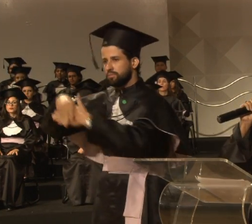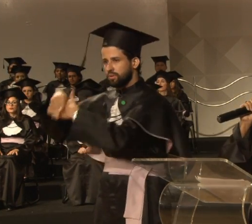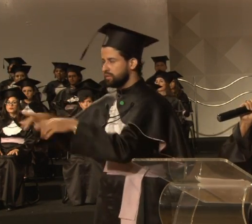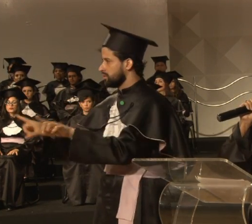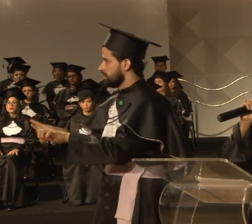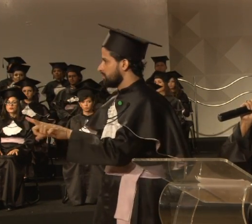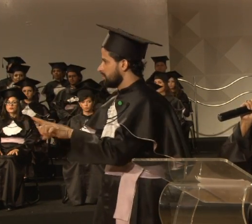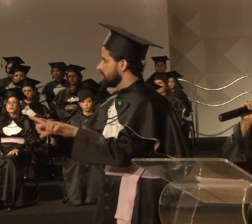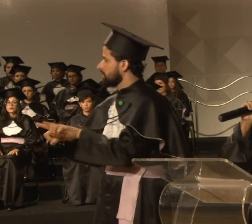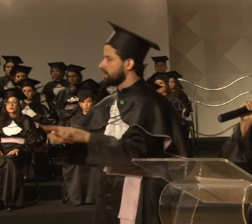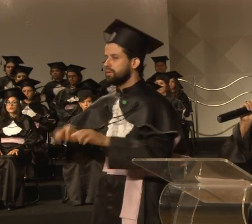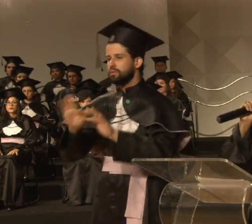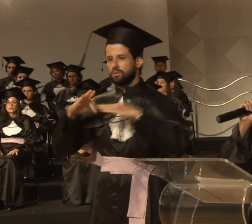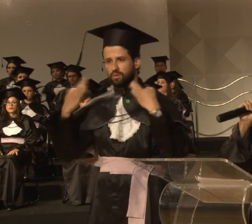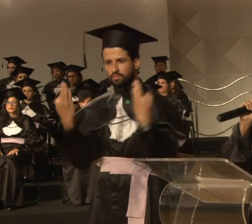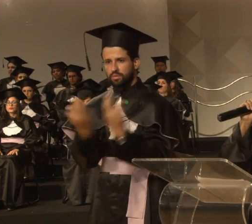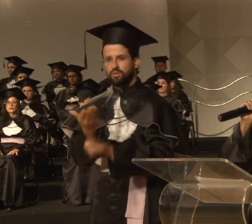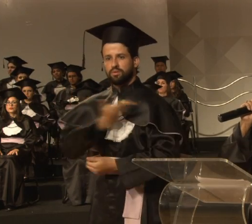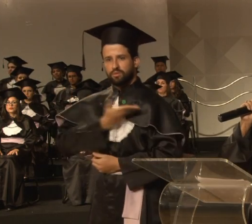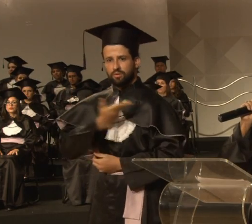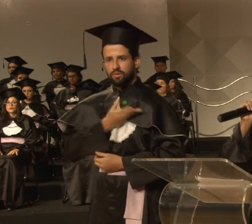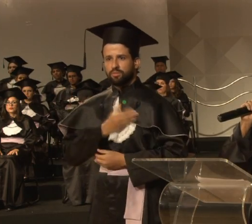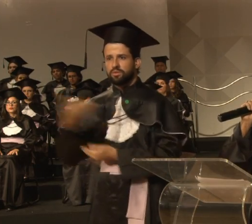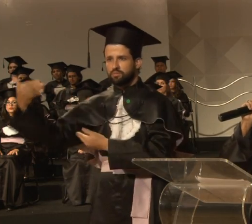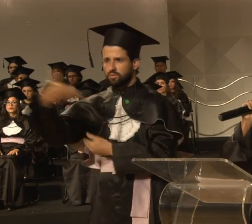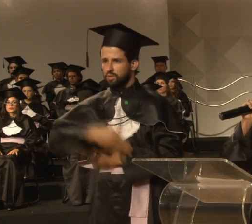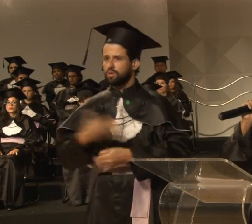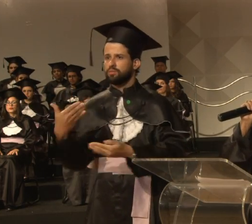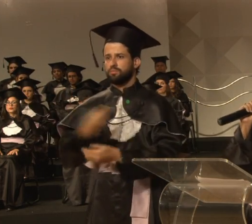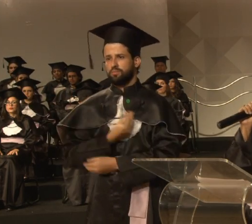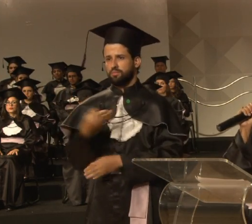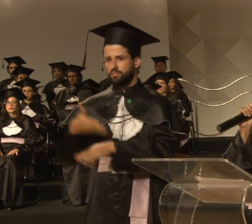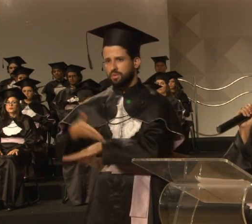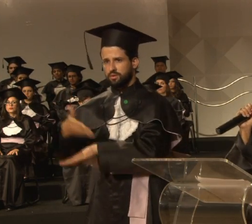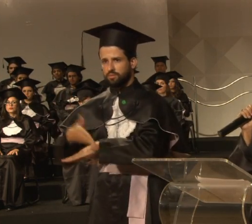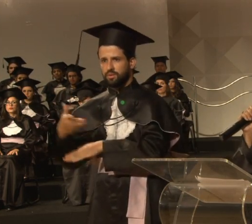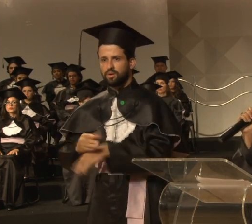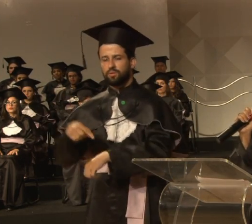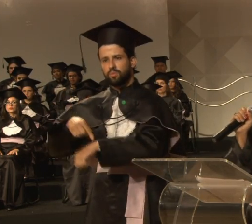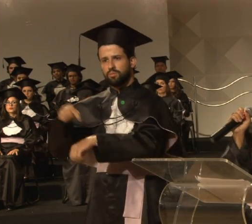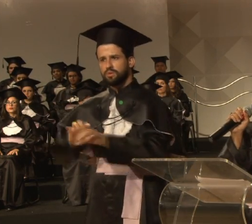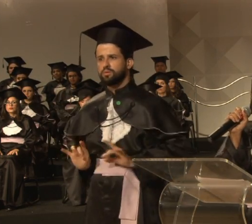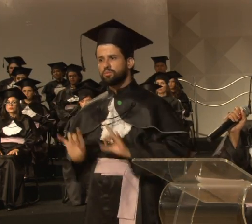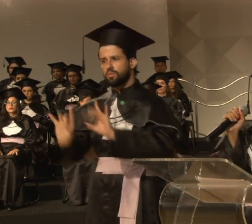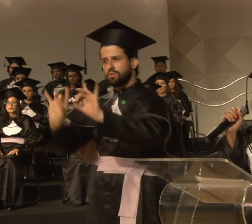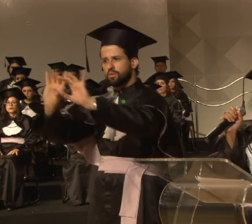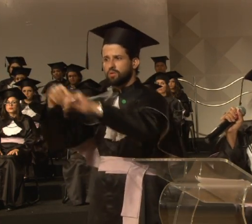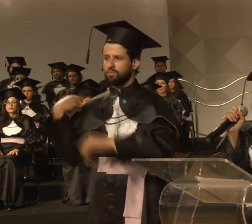nossos amigos e familiares que vieram prestigiar esse momento tão especial para nós.